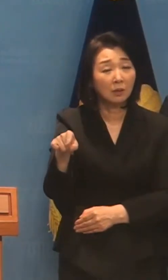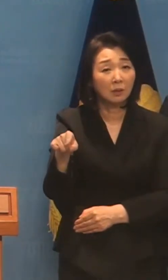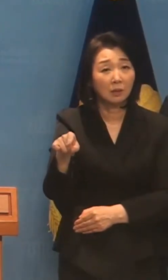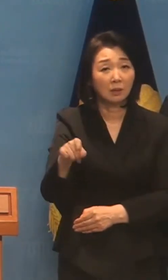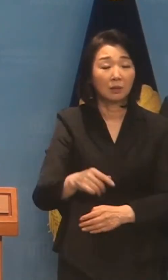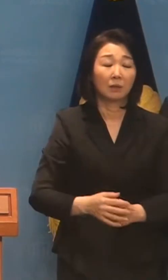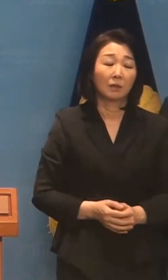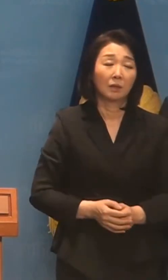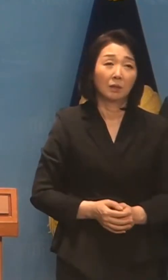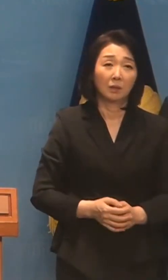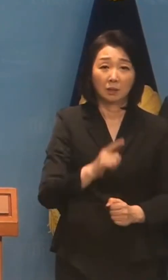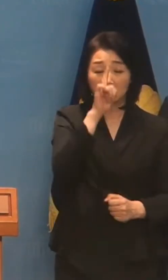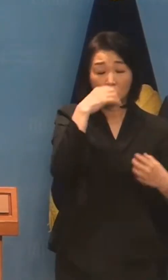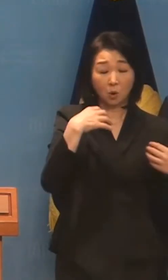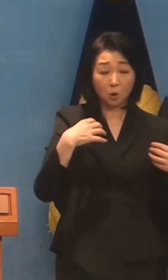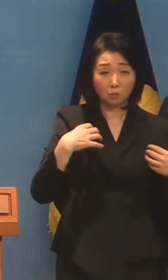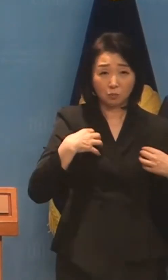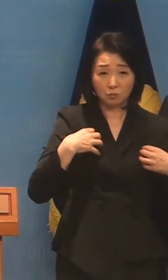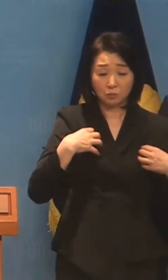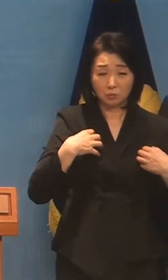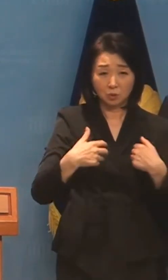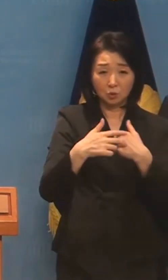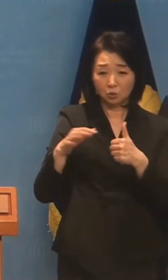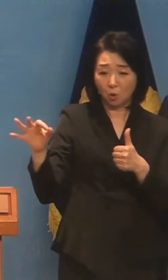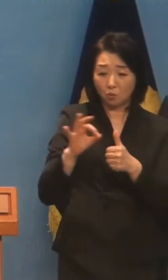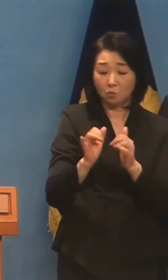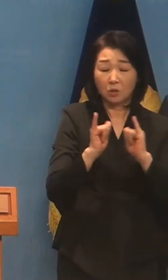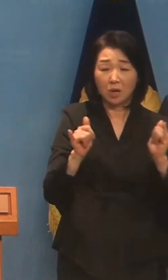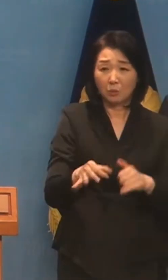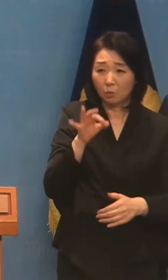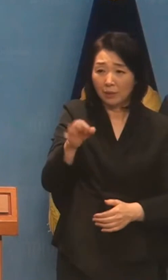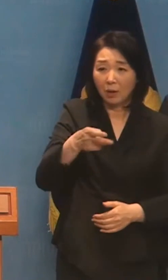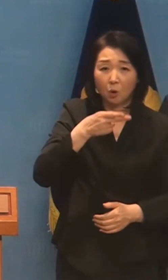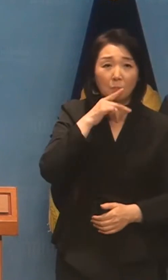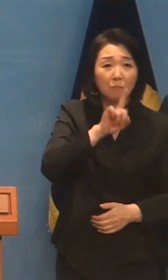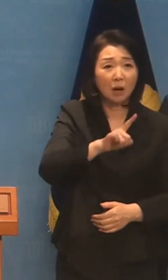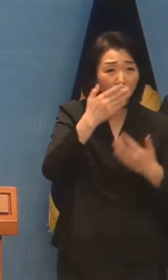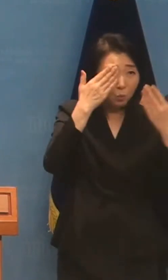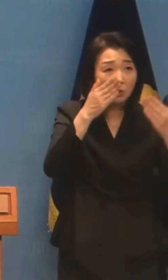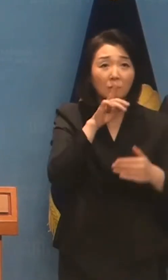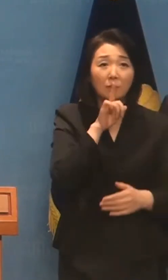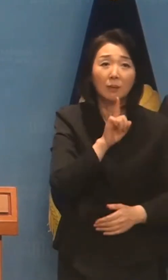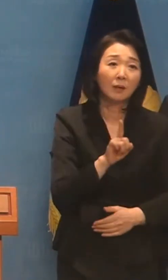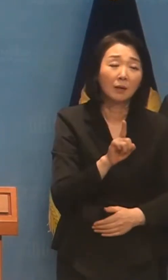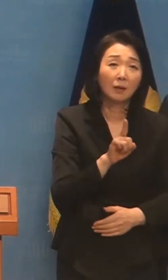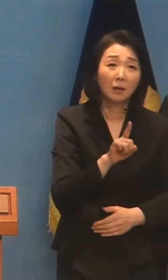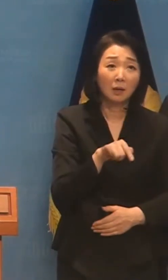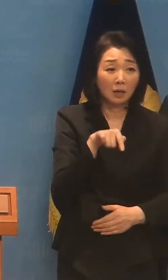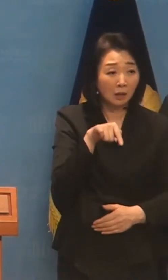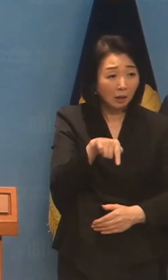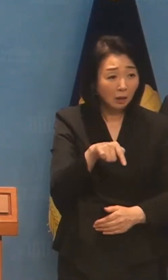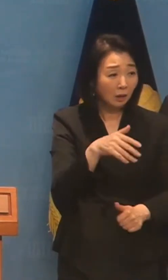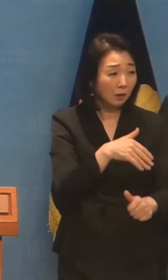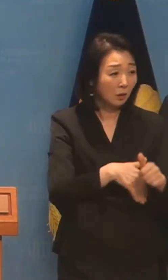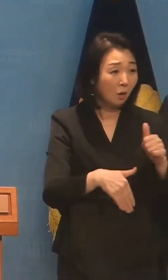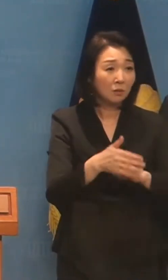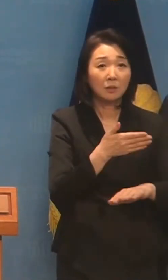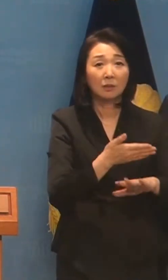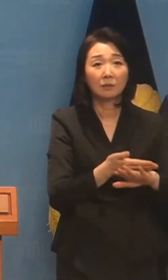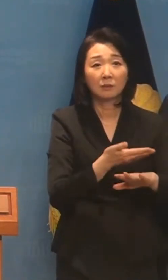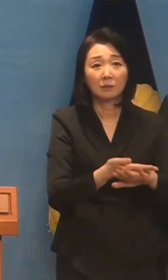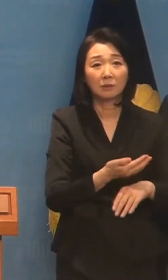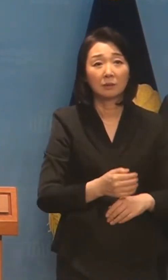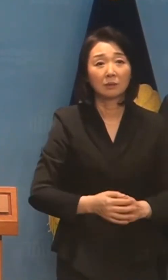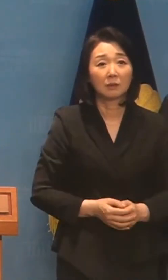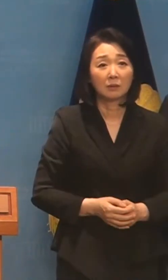정부는 의료급여 수급자들이 돈을 별로 안 낸다고 하지만 이건 현실과